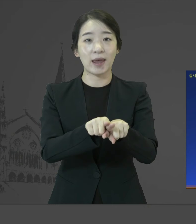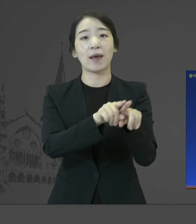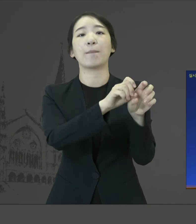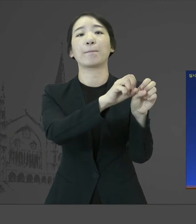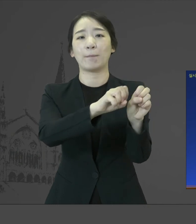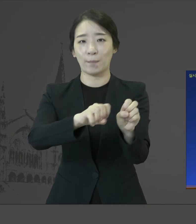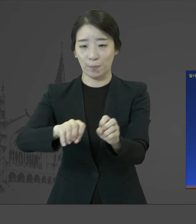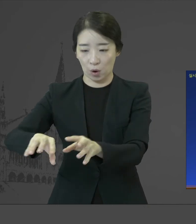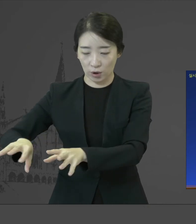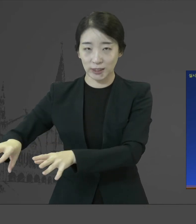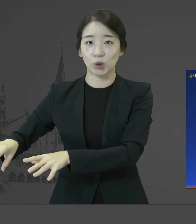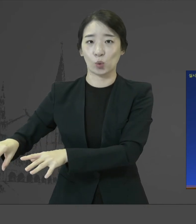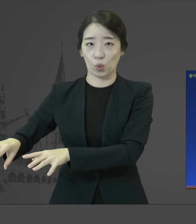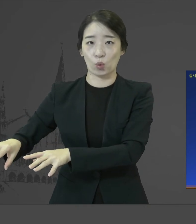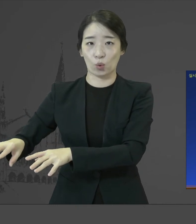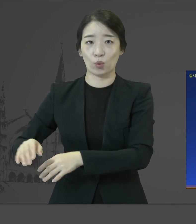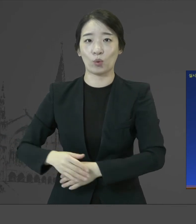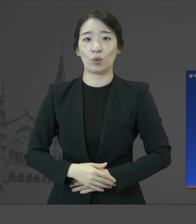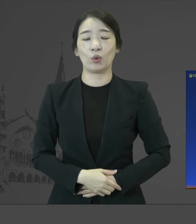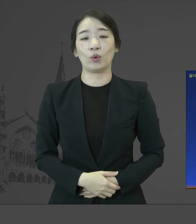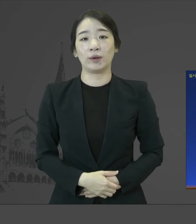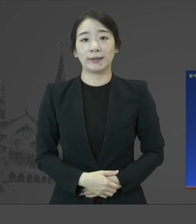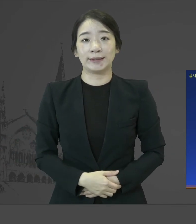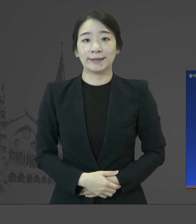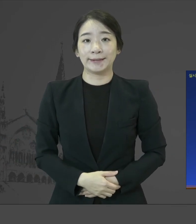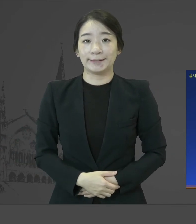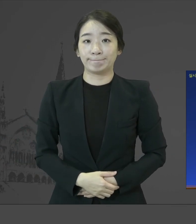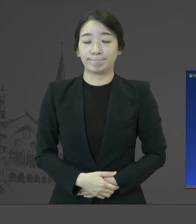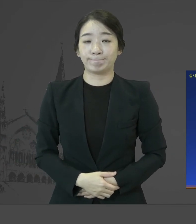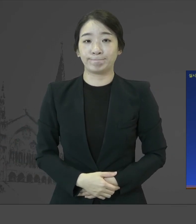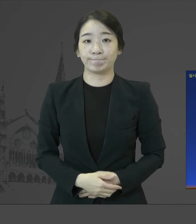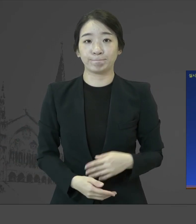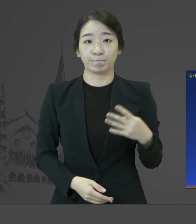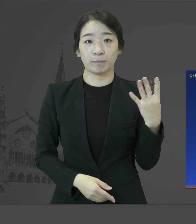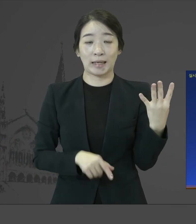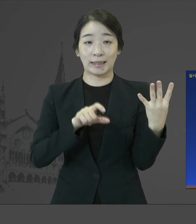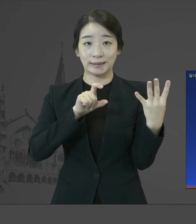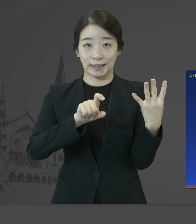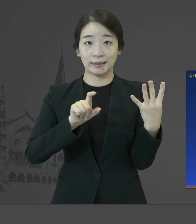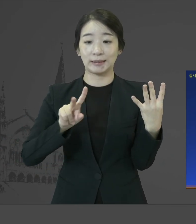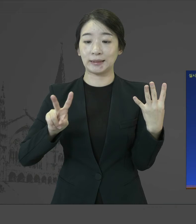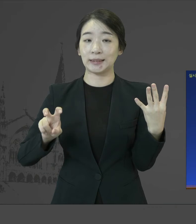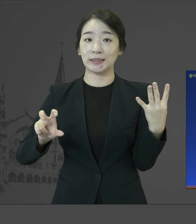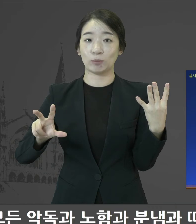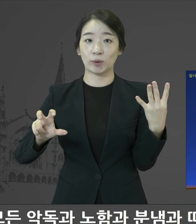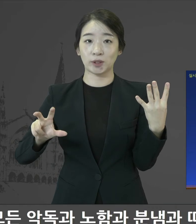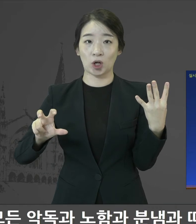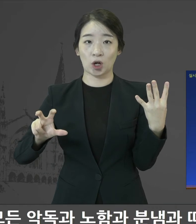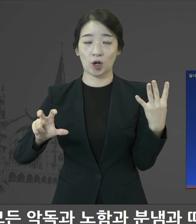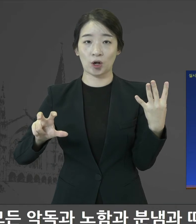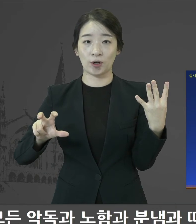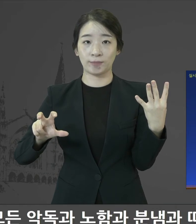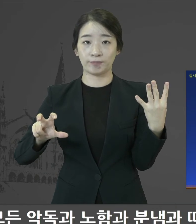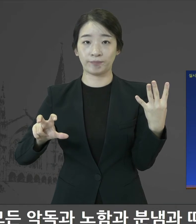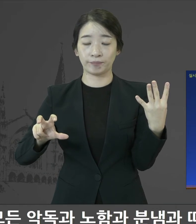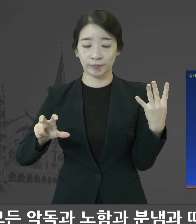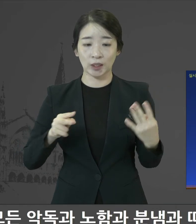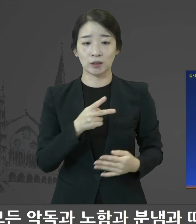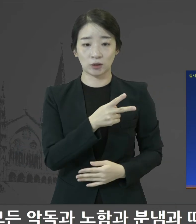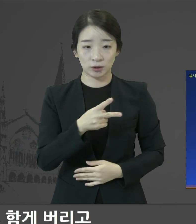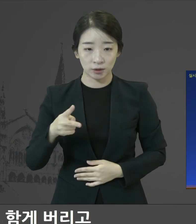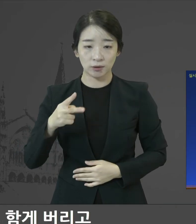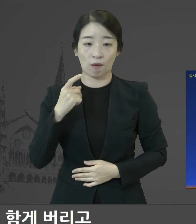버리고 라고 이야기합니다. 앞으로 한번 가보십시오. 25절로 가보십시오. 그런즉